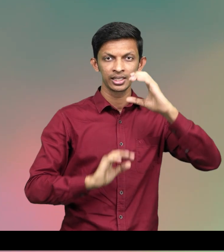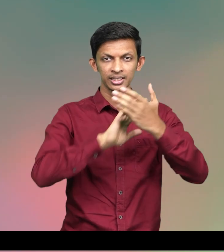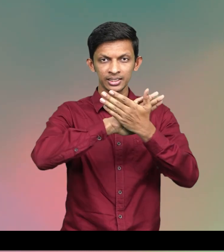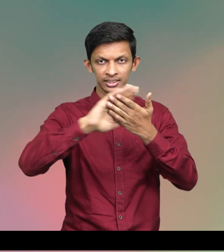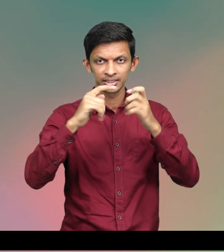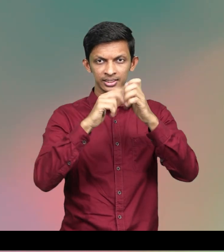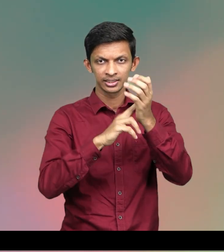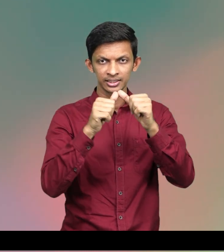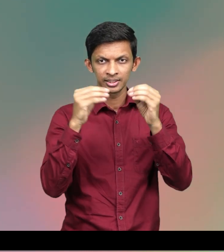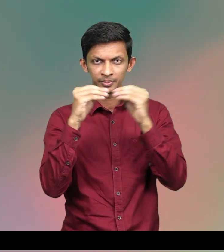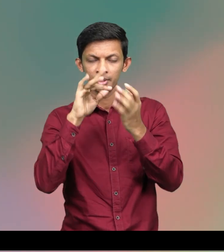చీనాబ్,